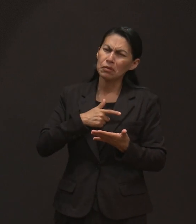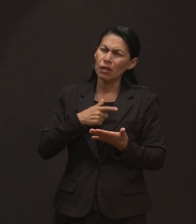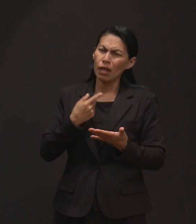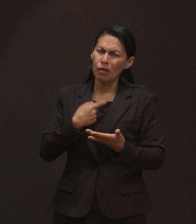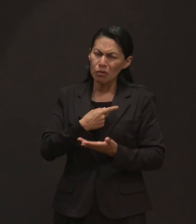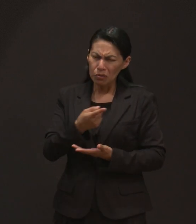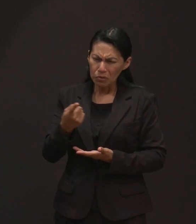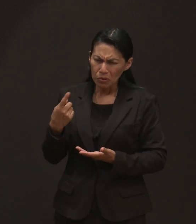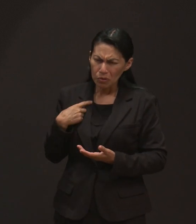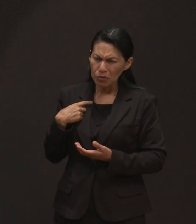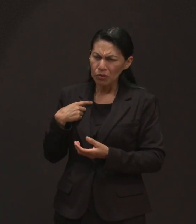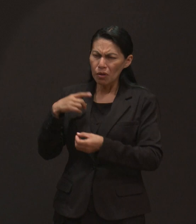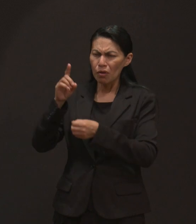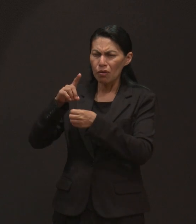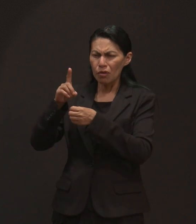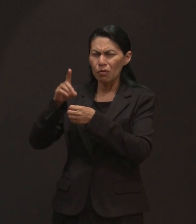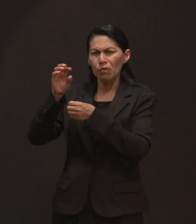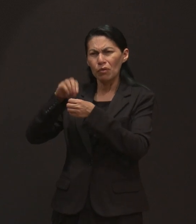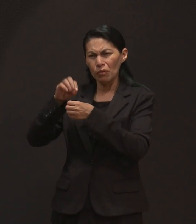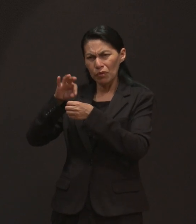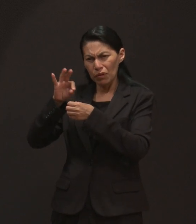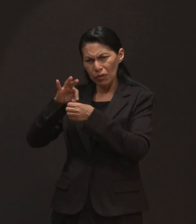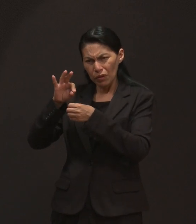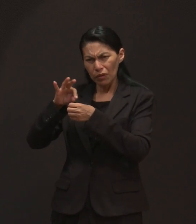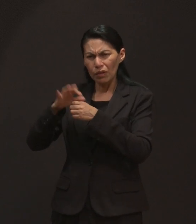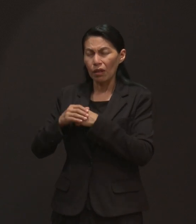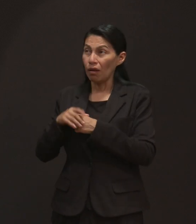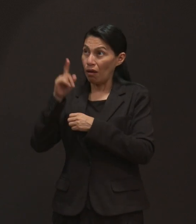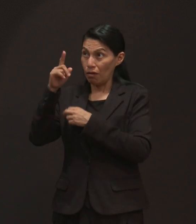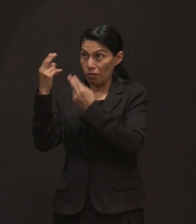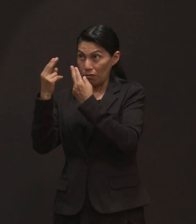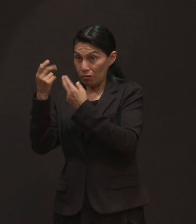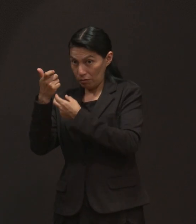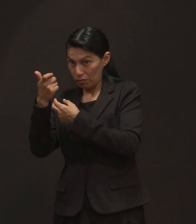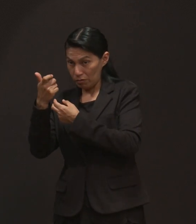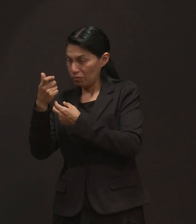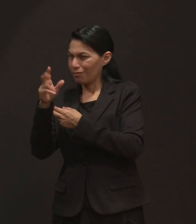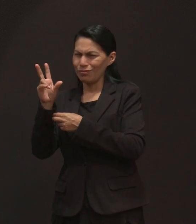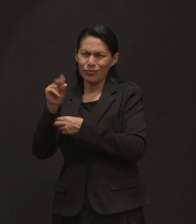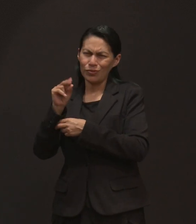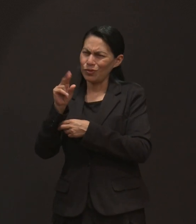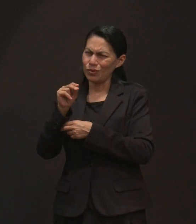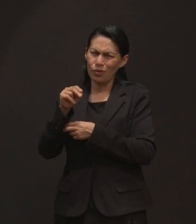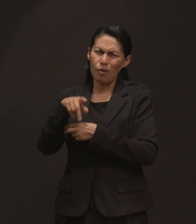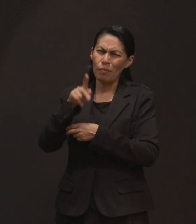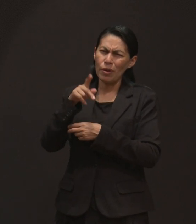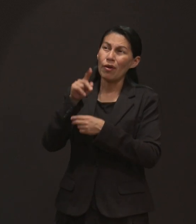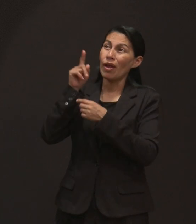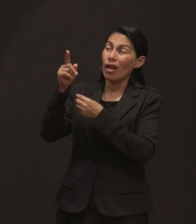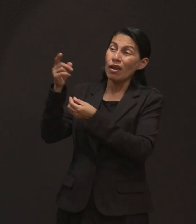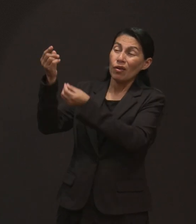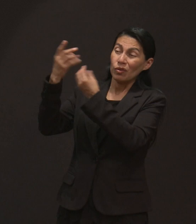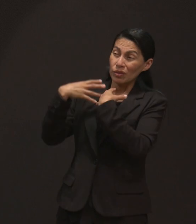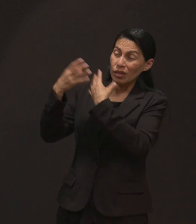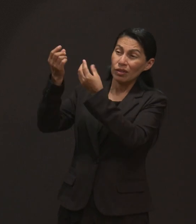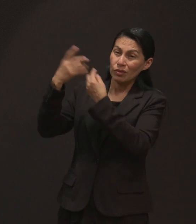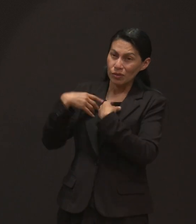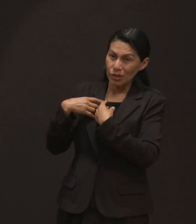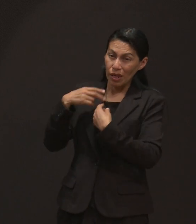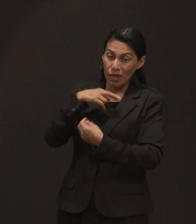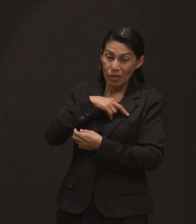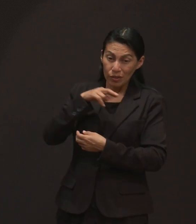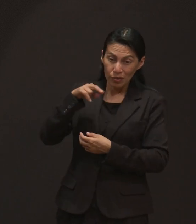nosotros le demos el diezmo y la ofrenda, y no porque lo necesite, sino porque Él ya nos está